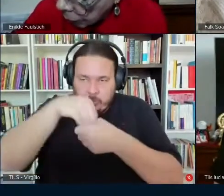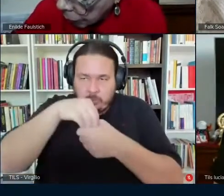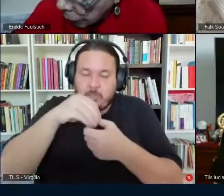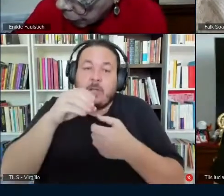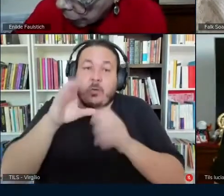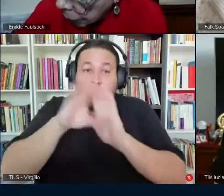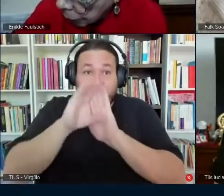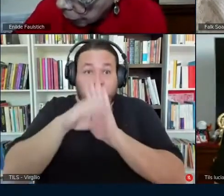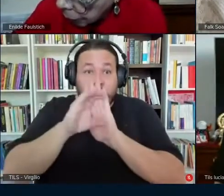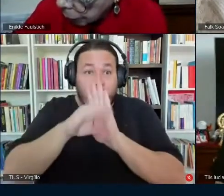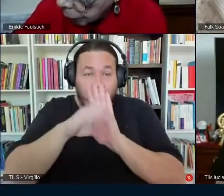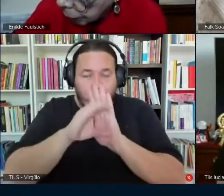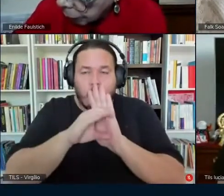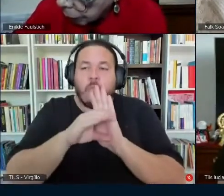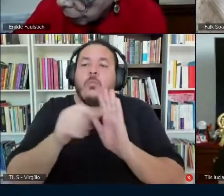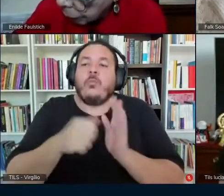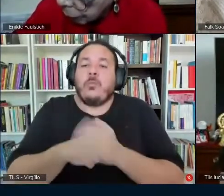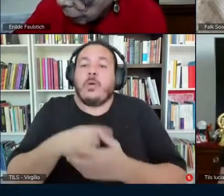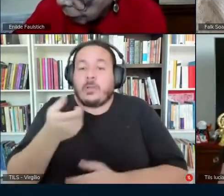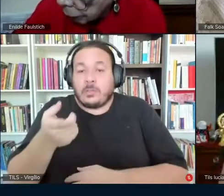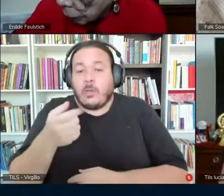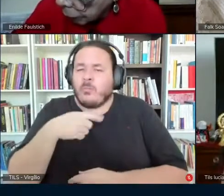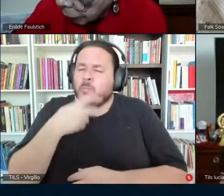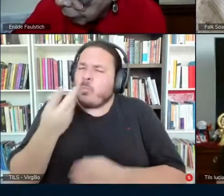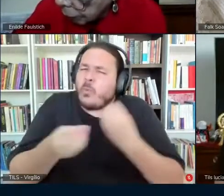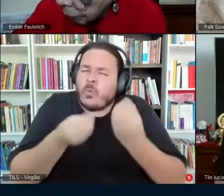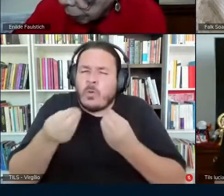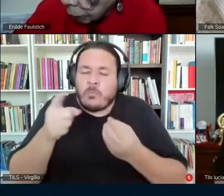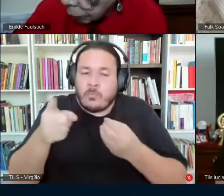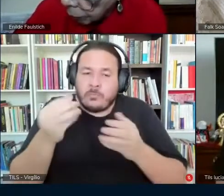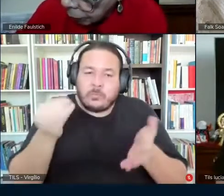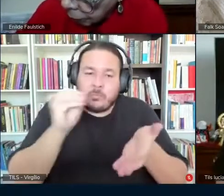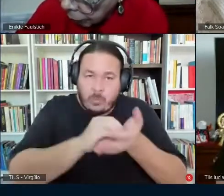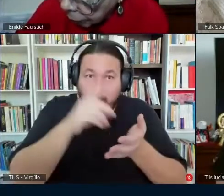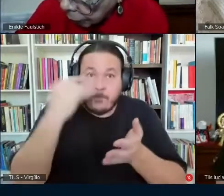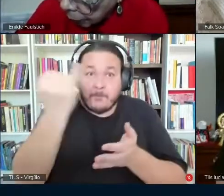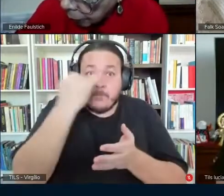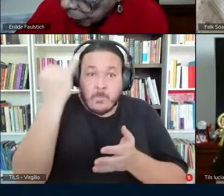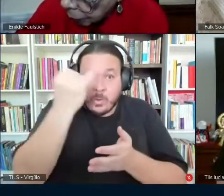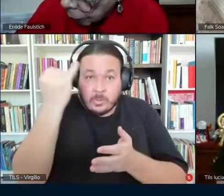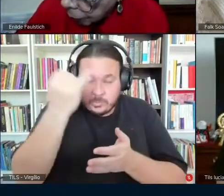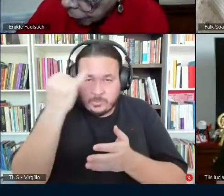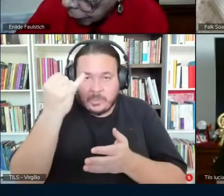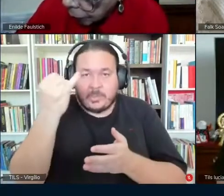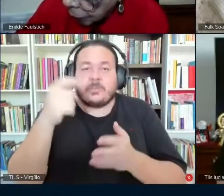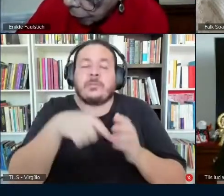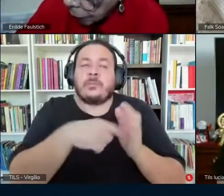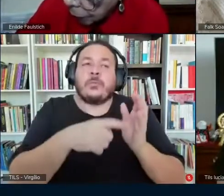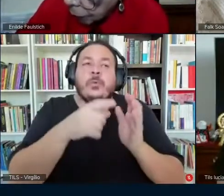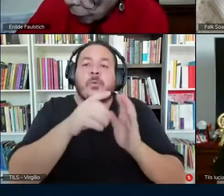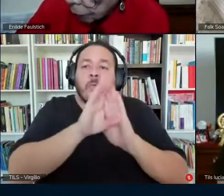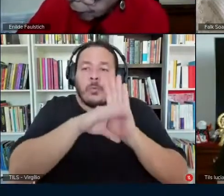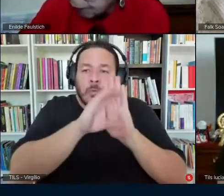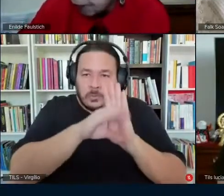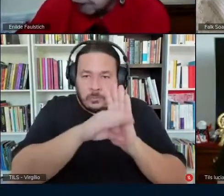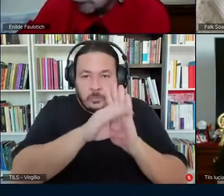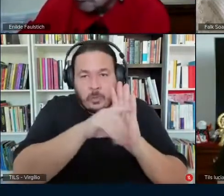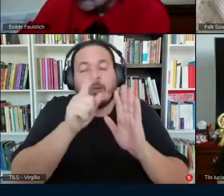você entra com a importância do caráter conceitual na criação dos